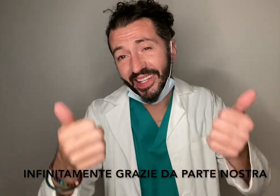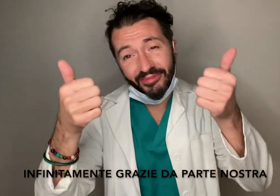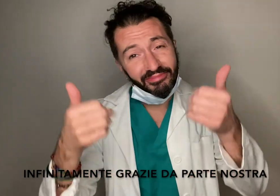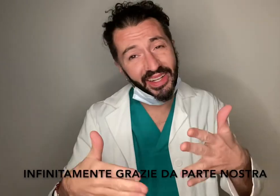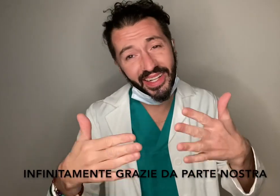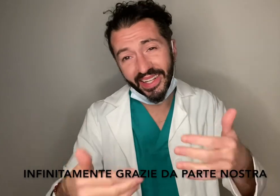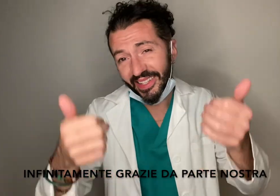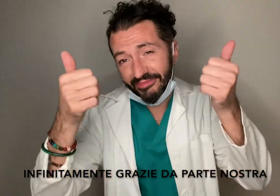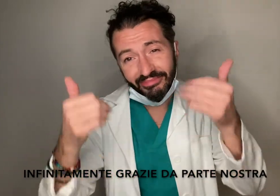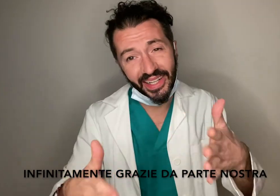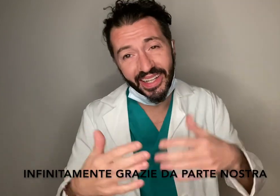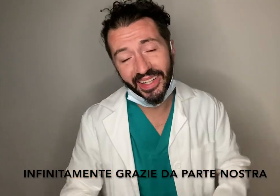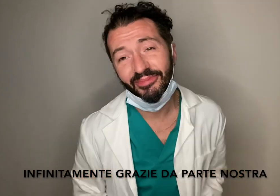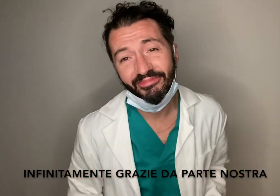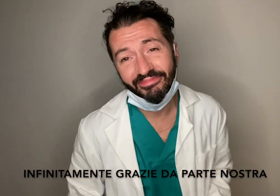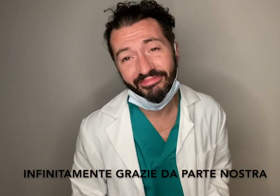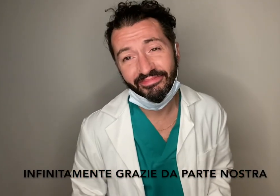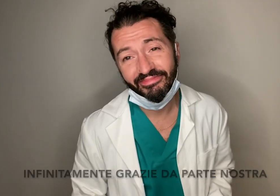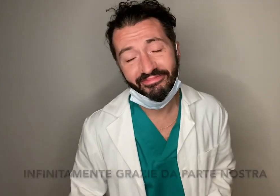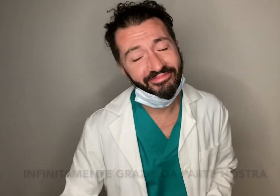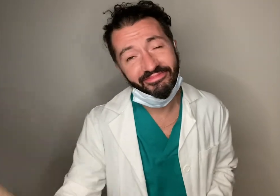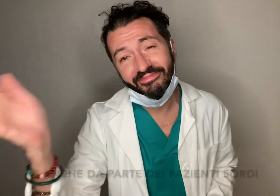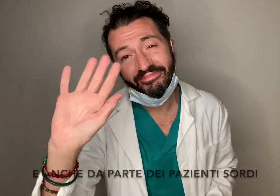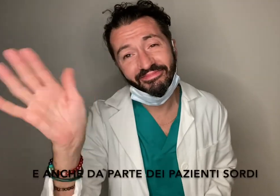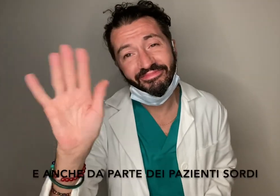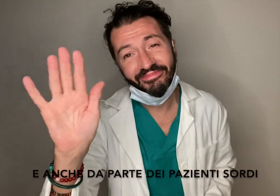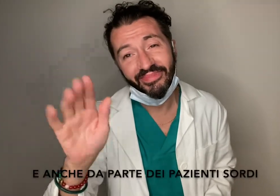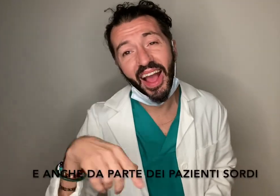Infinitamente grazie da parte nostra e anche da